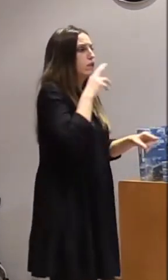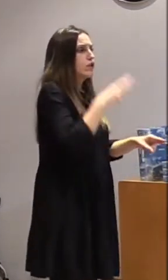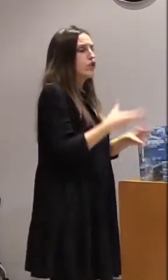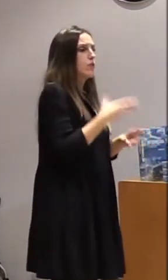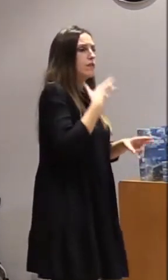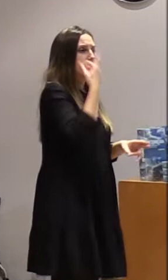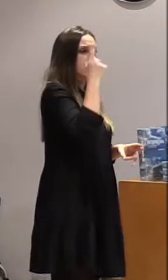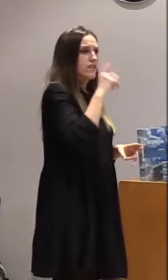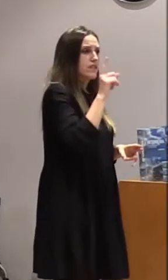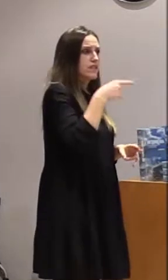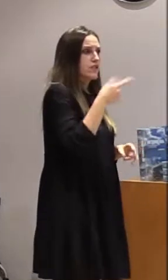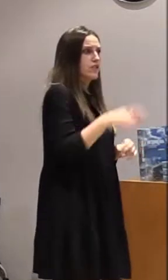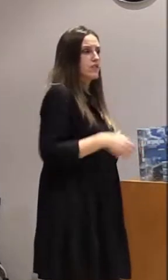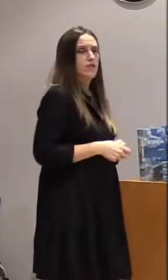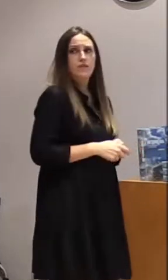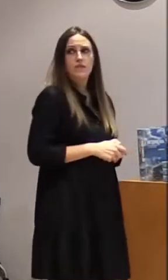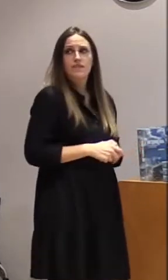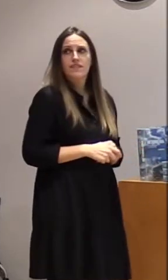¿No?